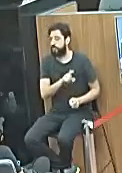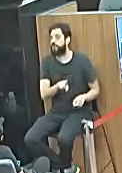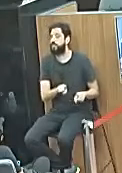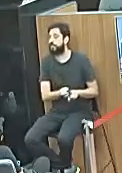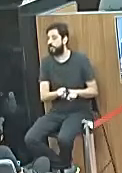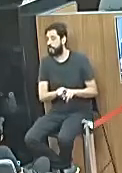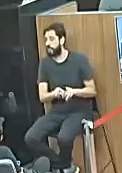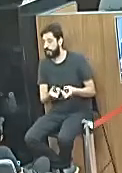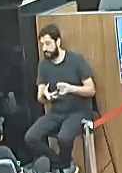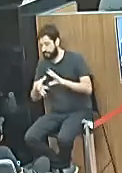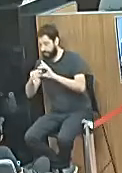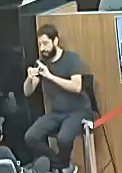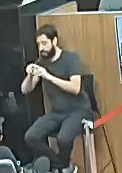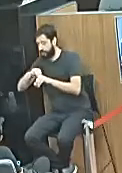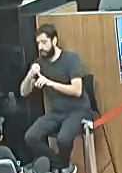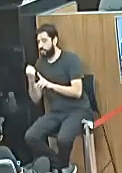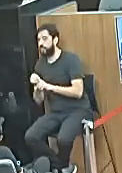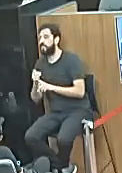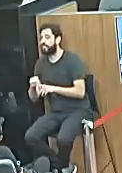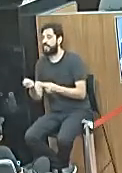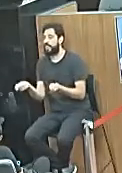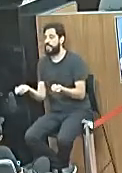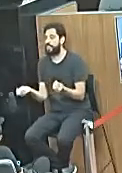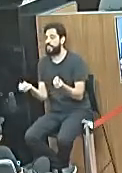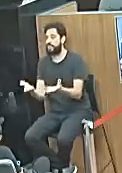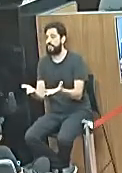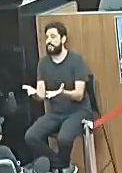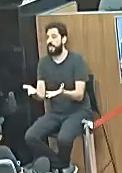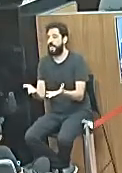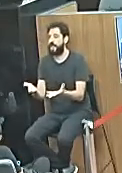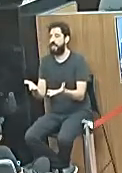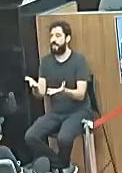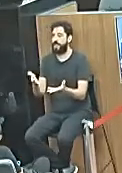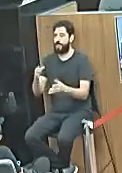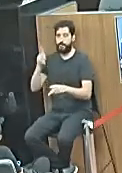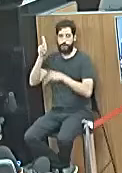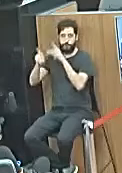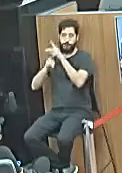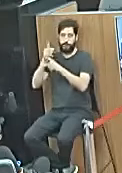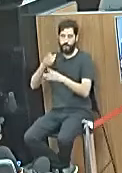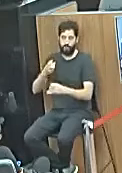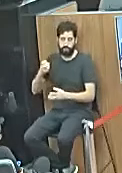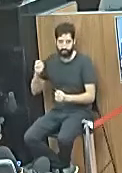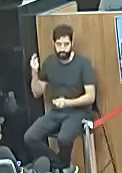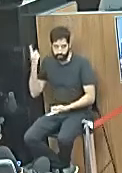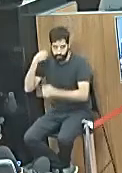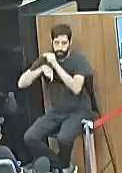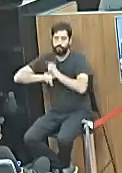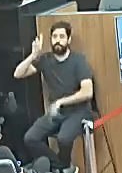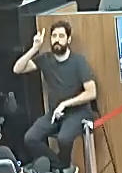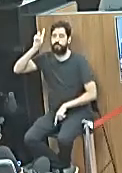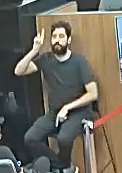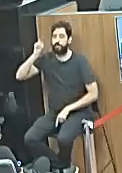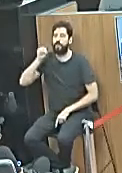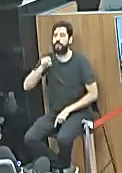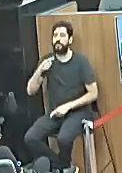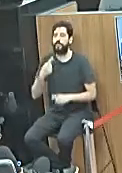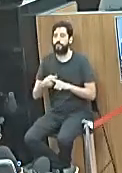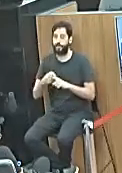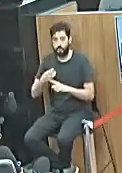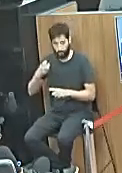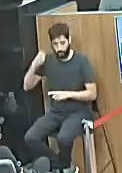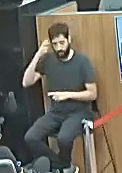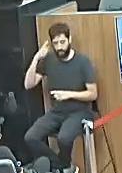integral na sociedade é o que garante a soberania de um pouco porque a cultura perpassa pela valorização da condição